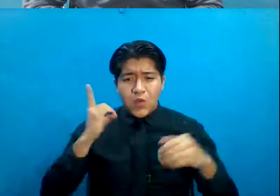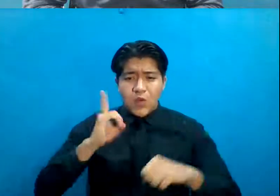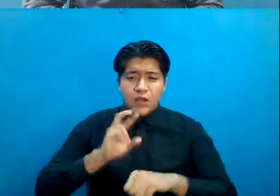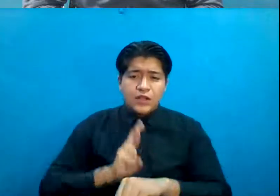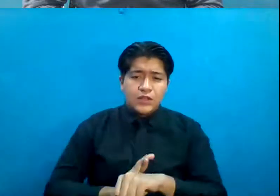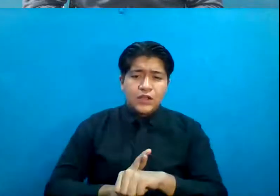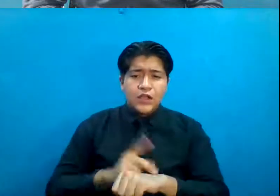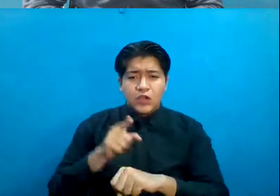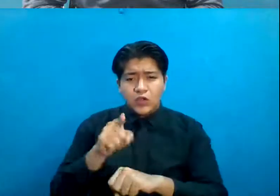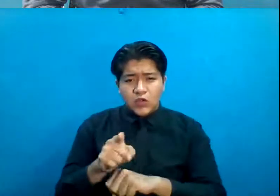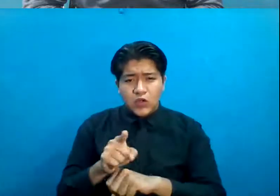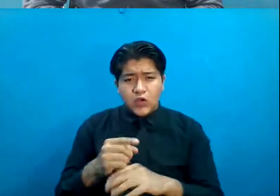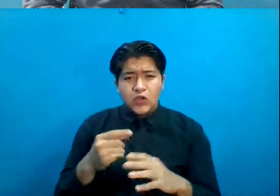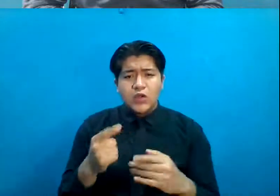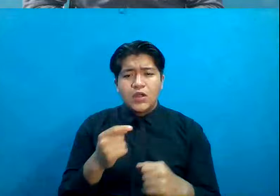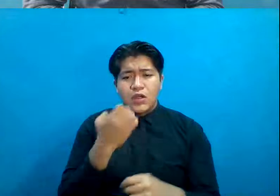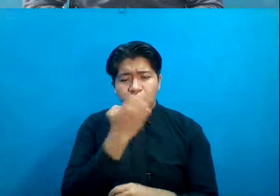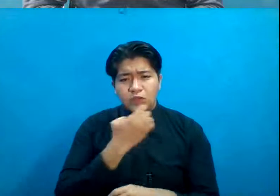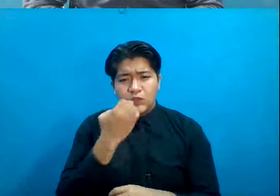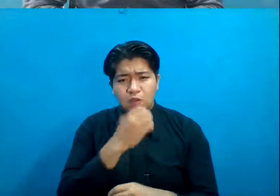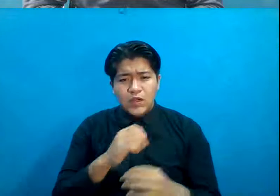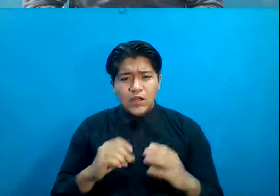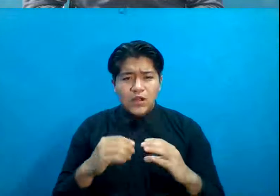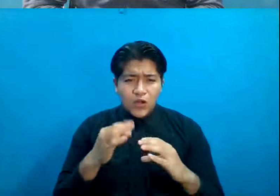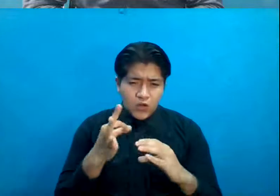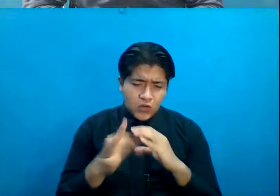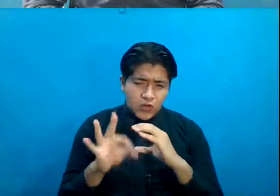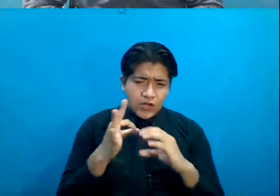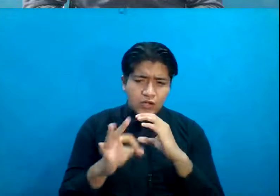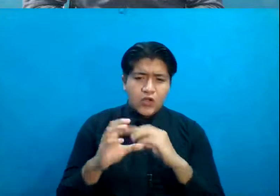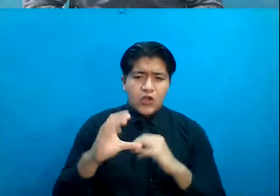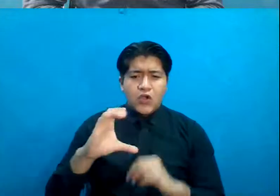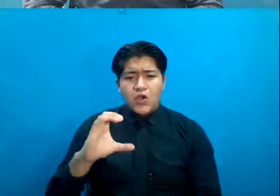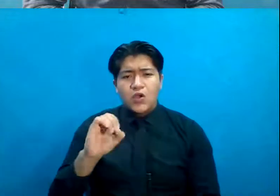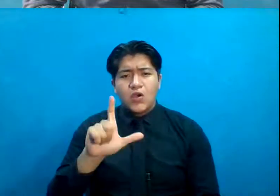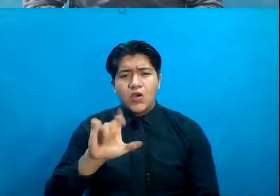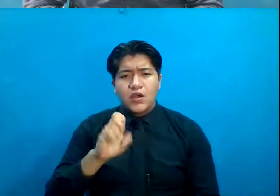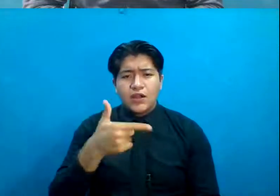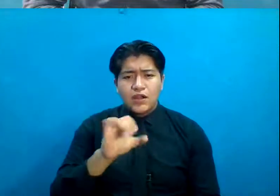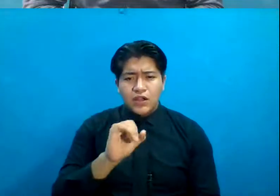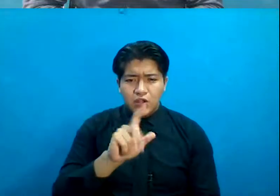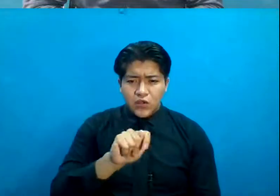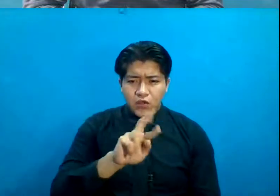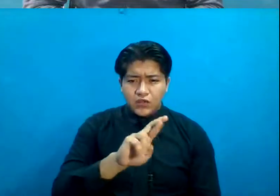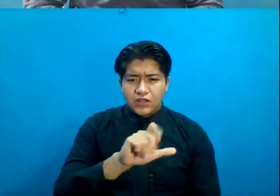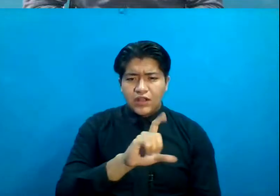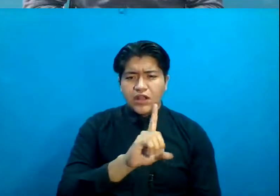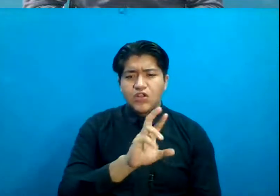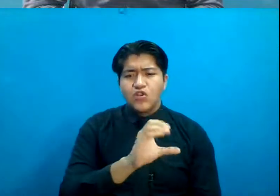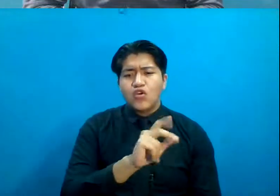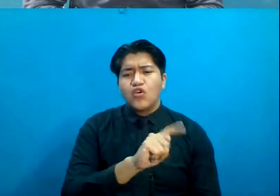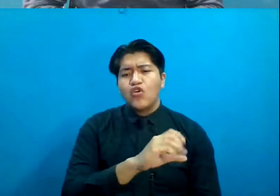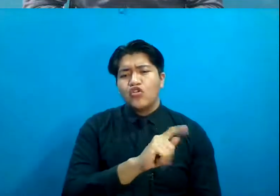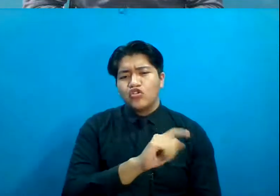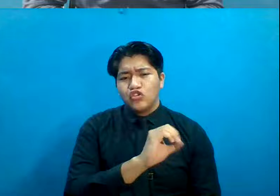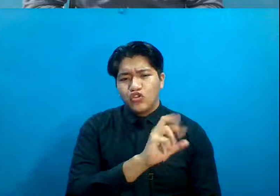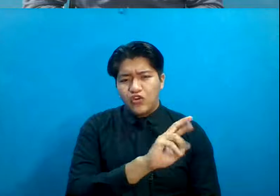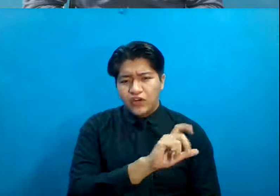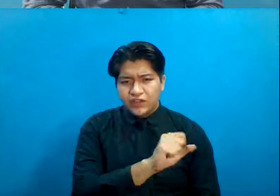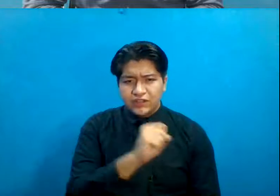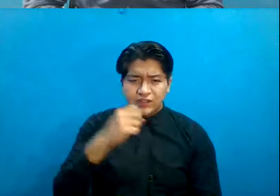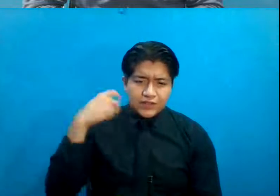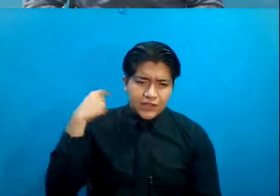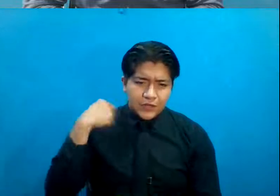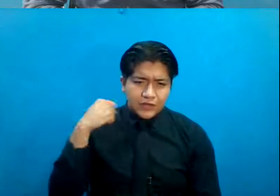de Lengua de Señas Mexicana, perteneciente al Colegio de Traductores, Intérpretes y Peritos del Estado de Tabasco. Norberto,